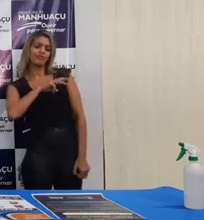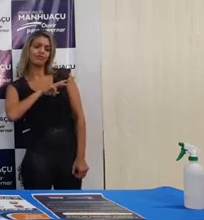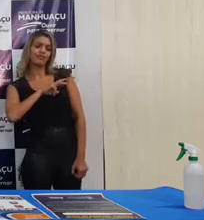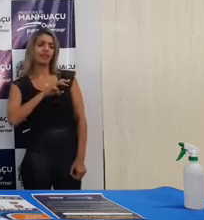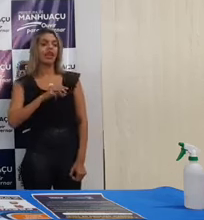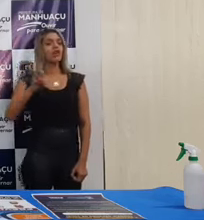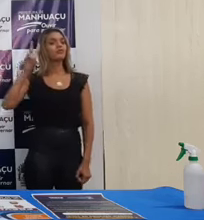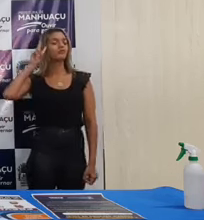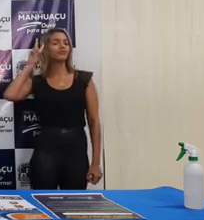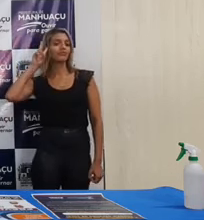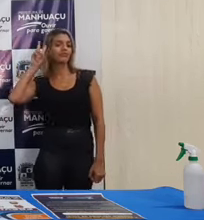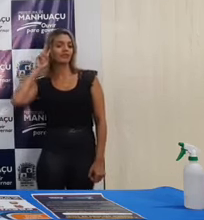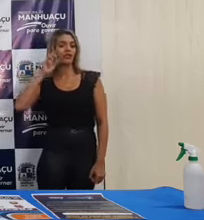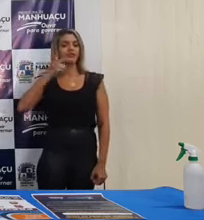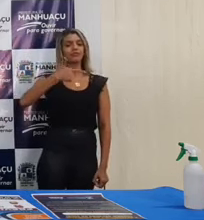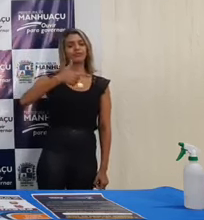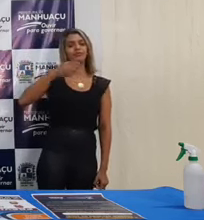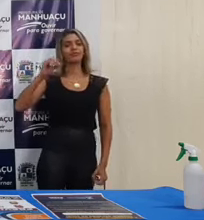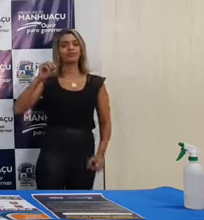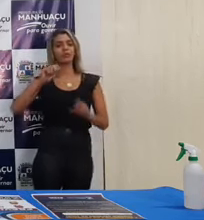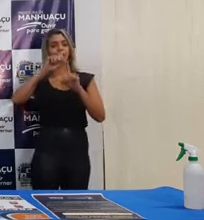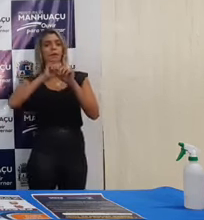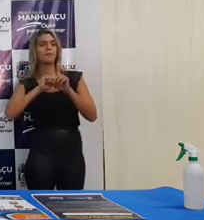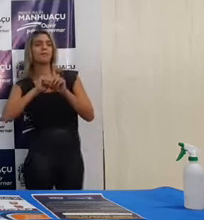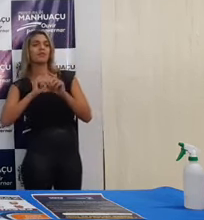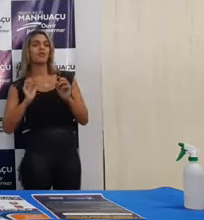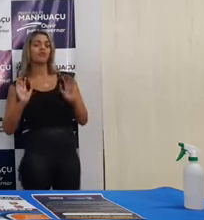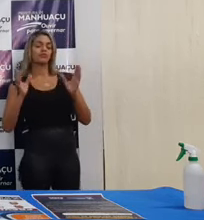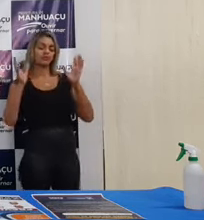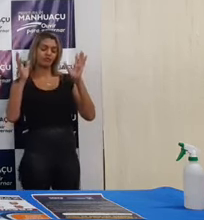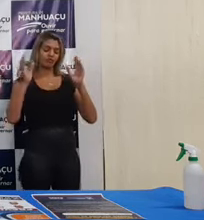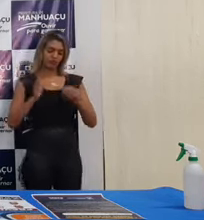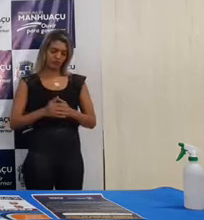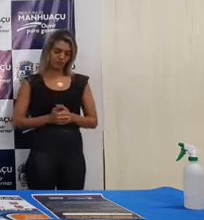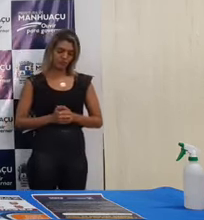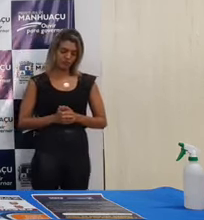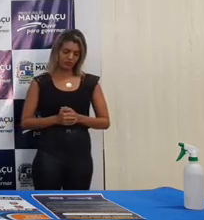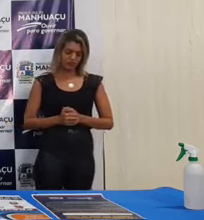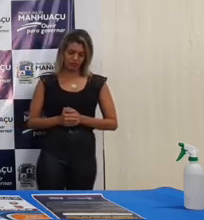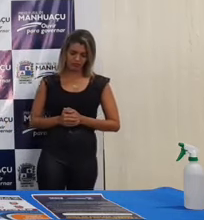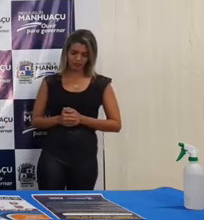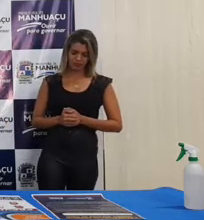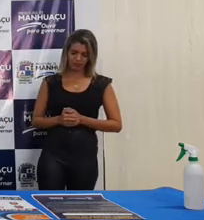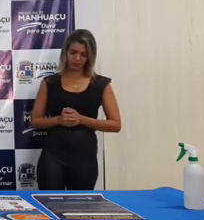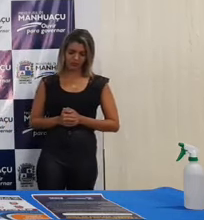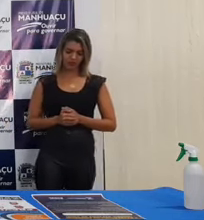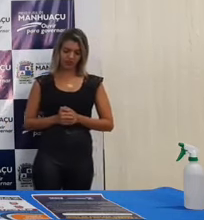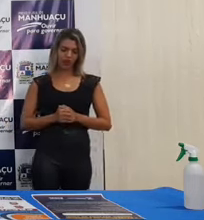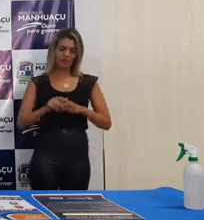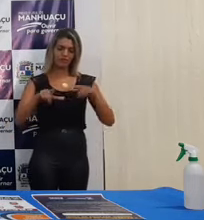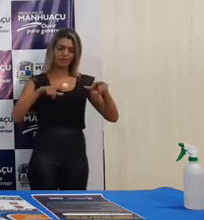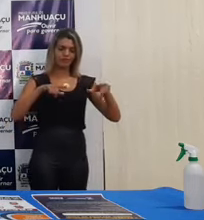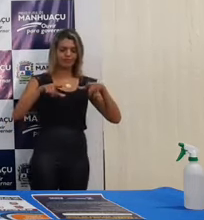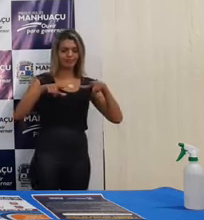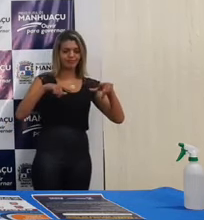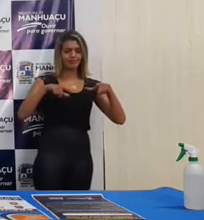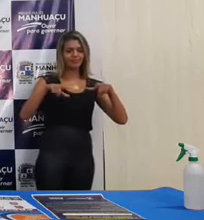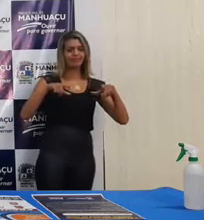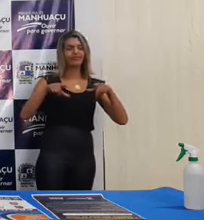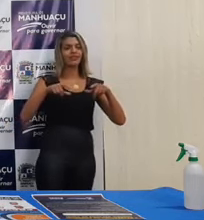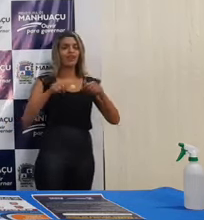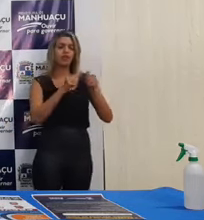segunda-feira, 20 de julho, nova coletiva de imprensa, em seu compromisso de prestar contas e trabalhar com transparência